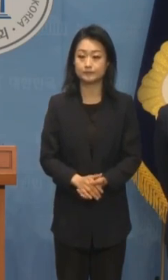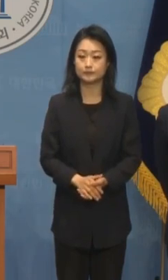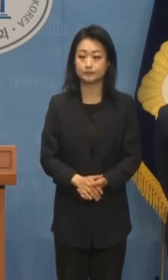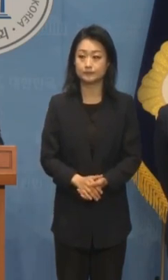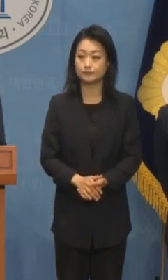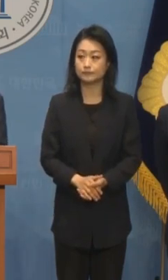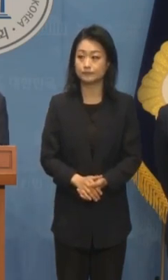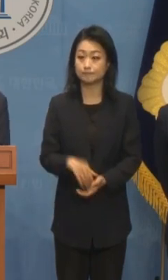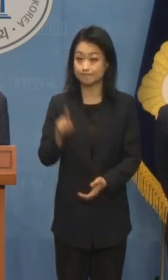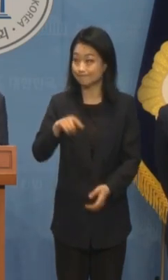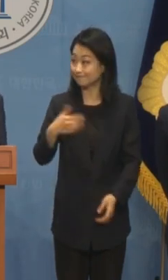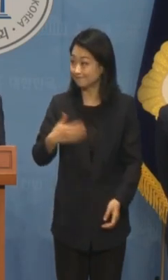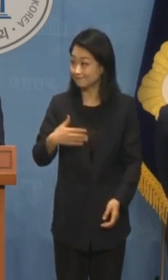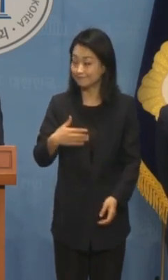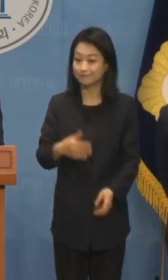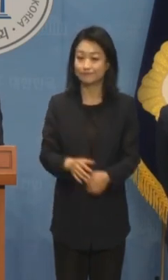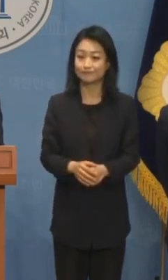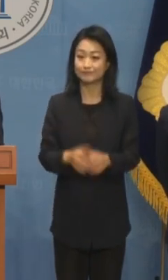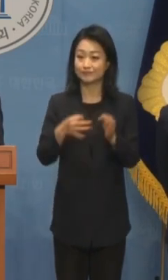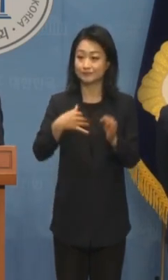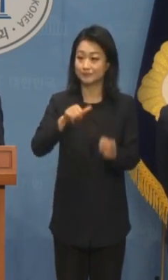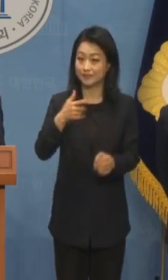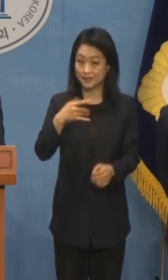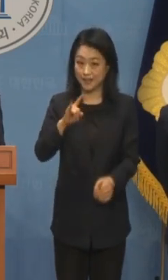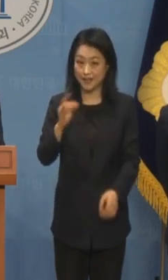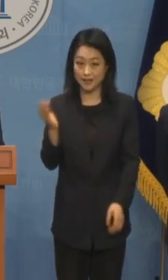아, 안 오셨나요? 김기표 의원님 오셨습니다.